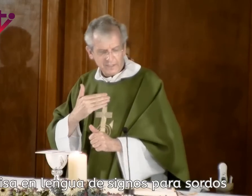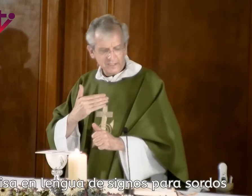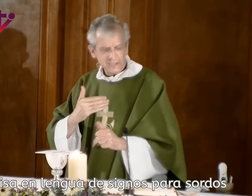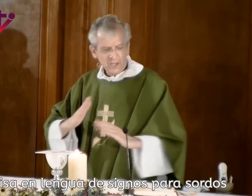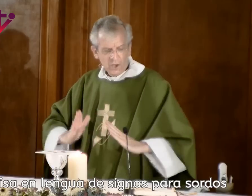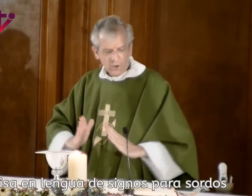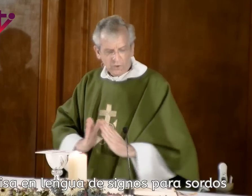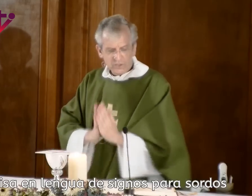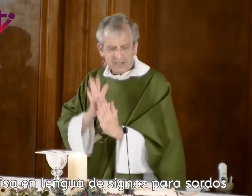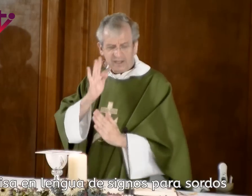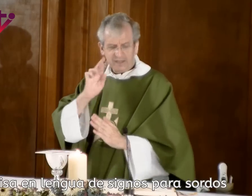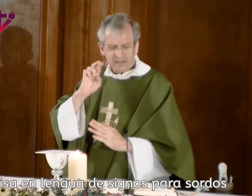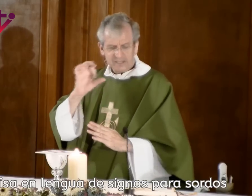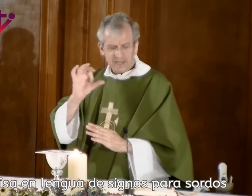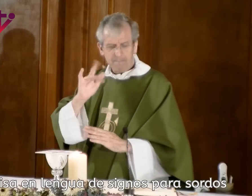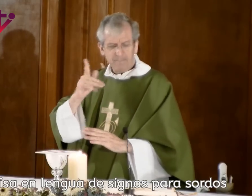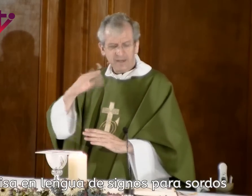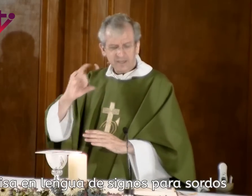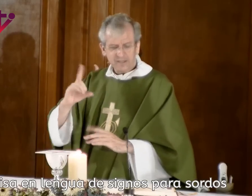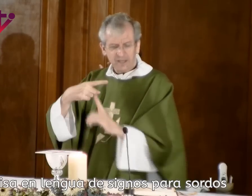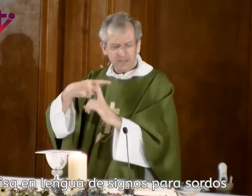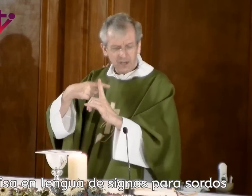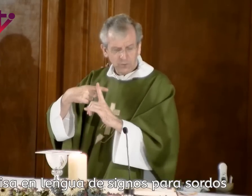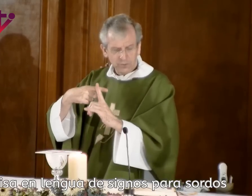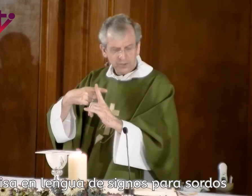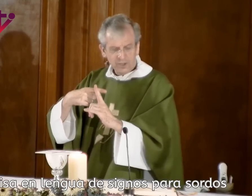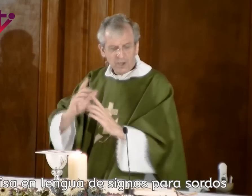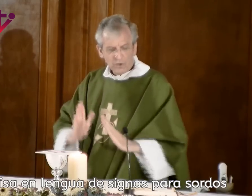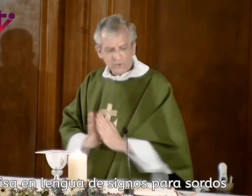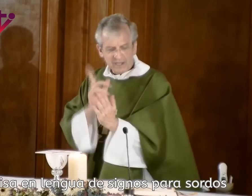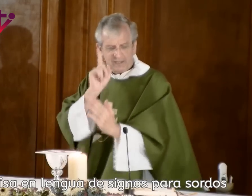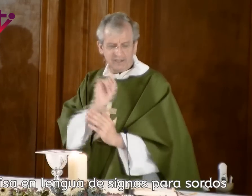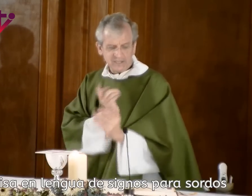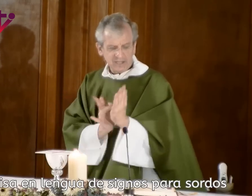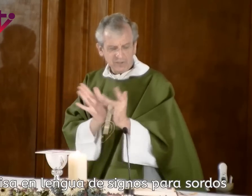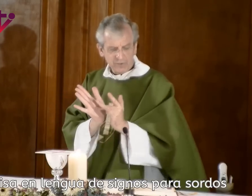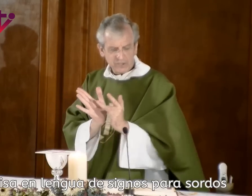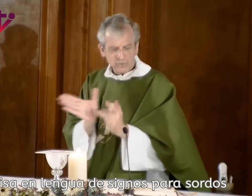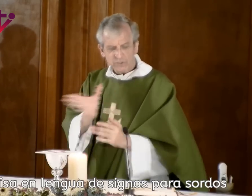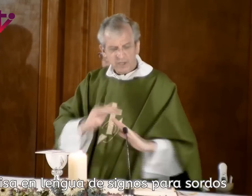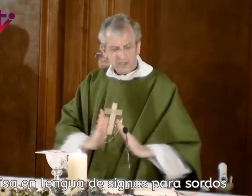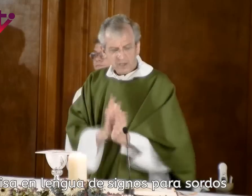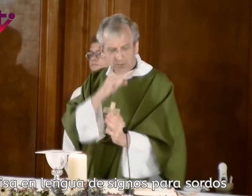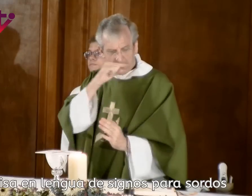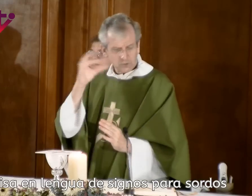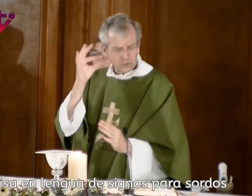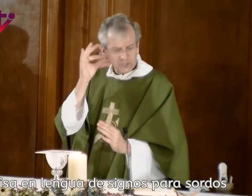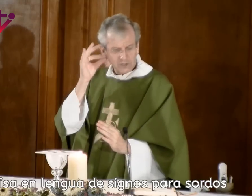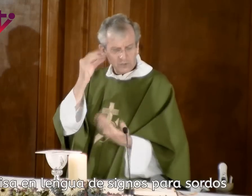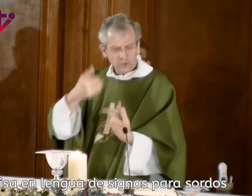mártires, con Santa Teresa Benedicta de la Cruz, con Santa Teresita del Niño Jesús y con todos los santos,